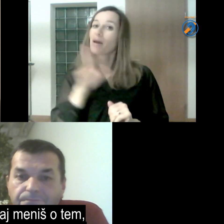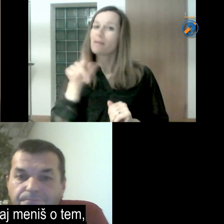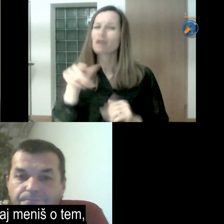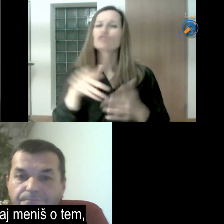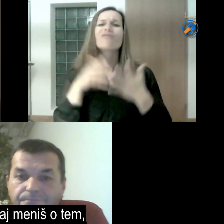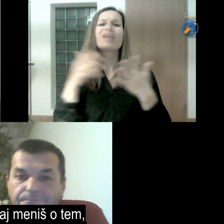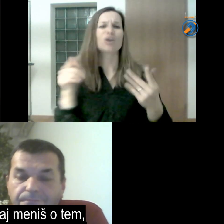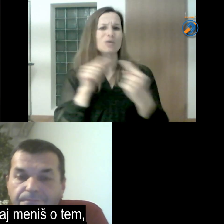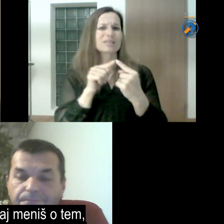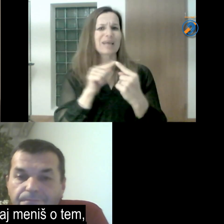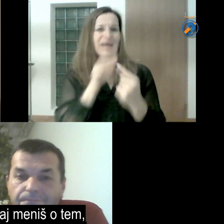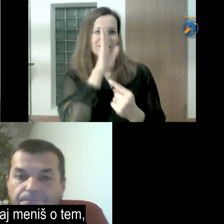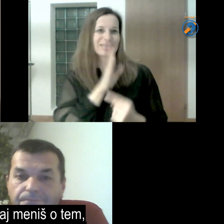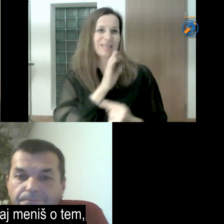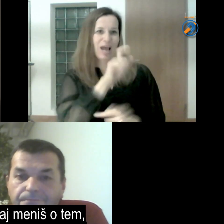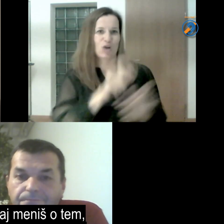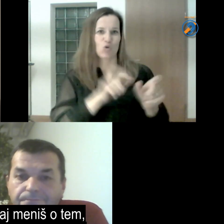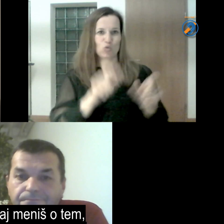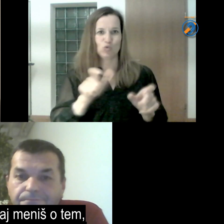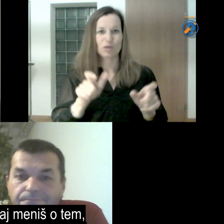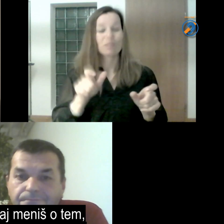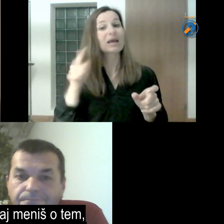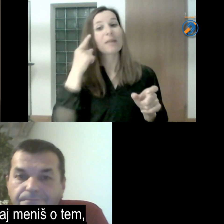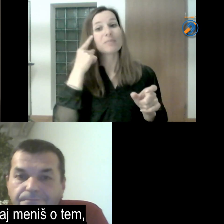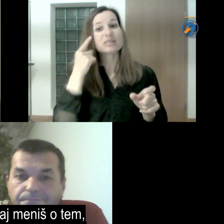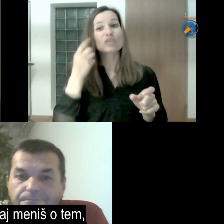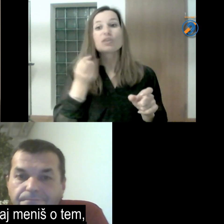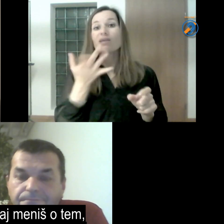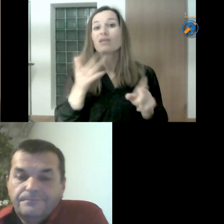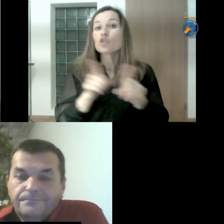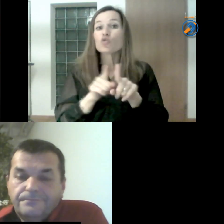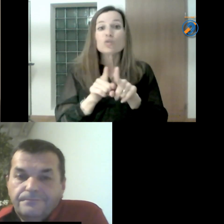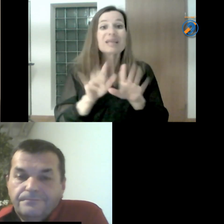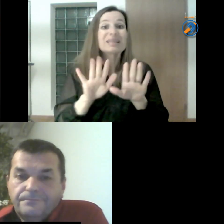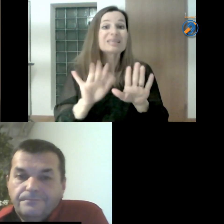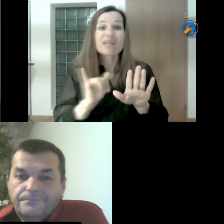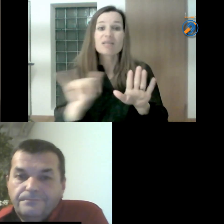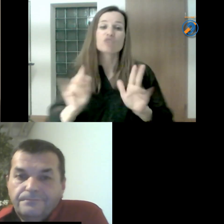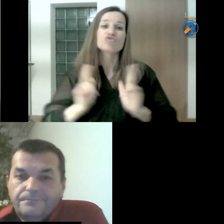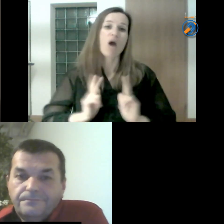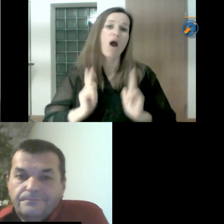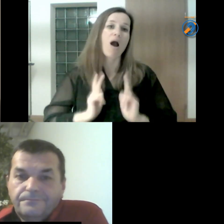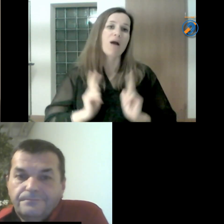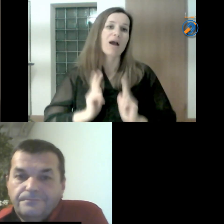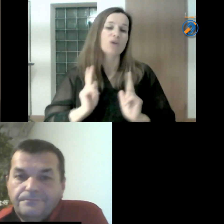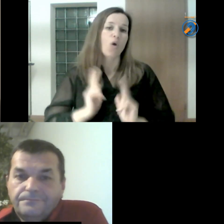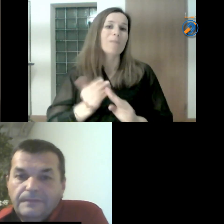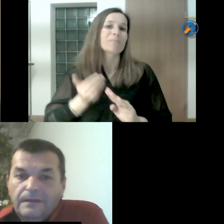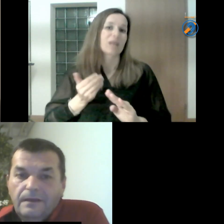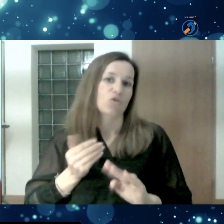z naglušnimi, kaj meniš o tem, da nekateri tudi 10 let odlašajo z odločitvijo za slušni aparat?